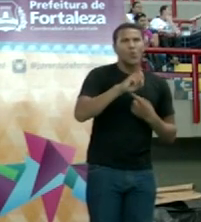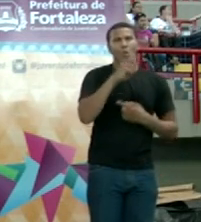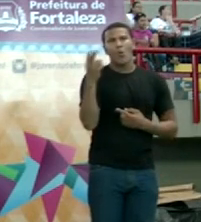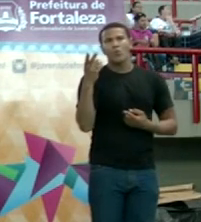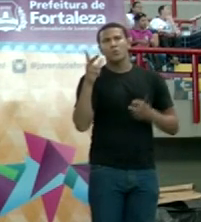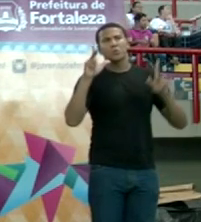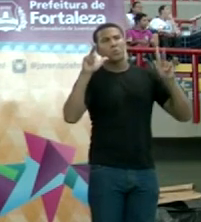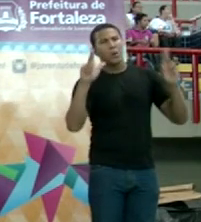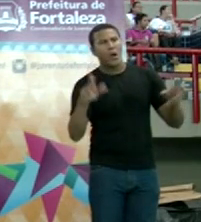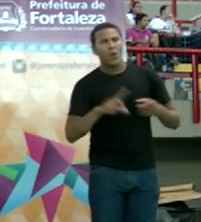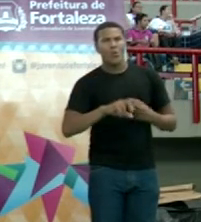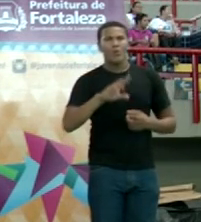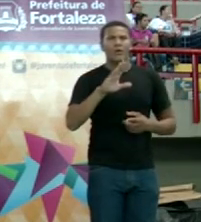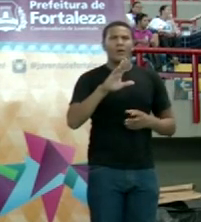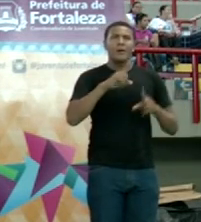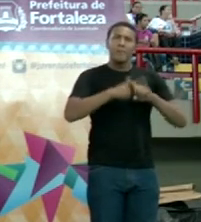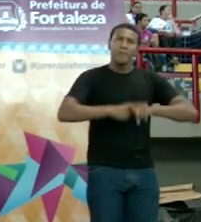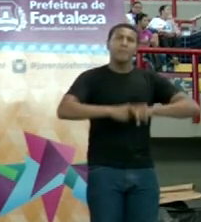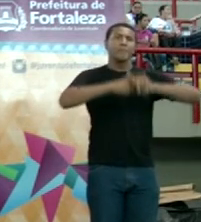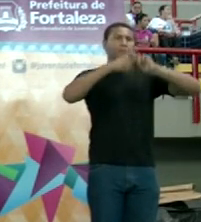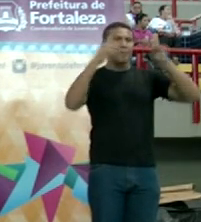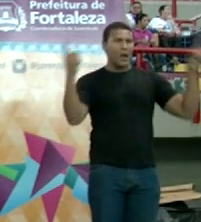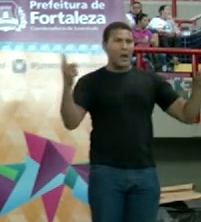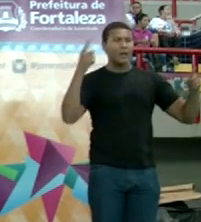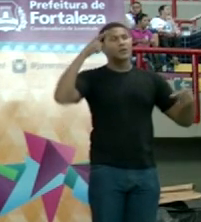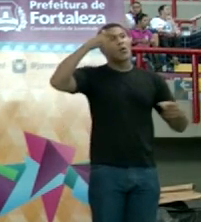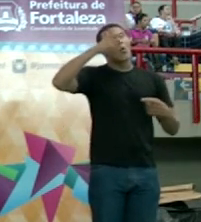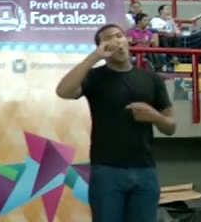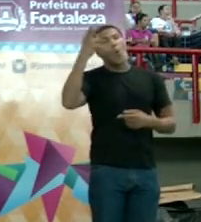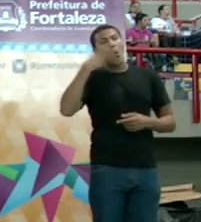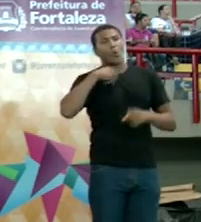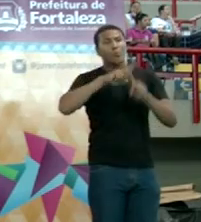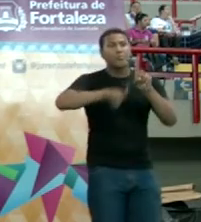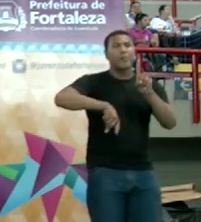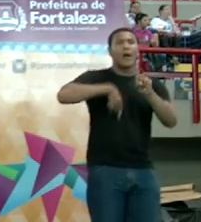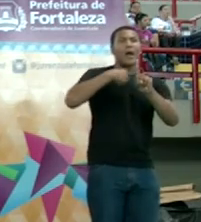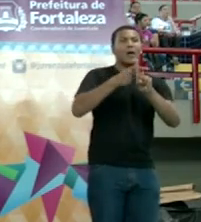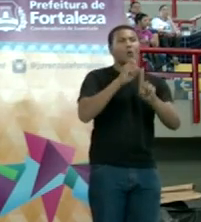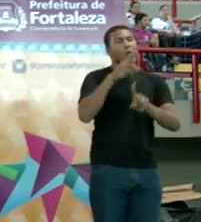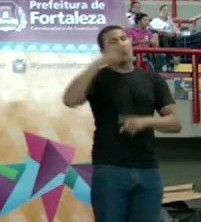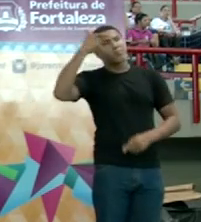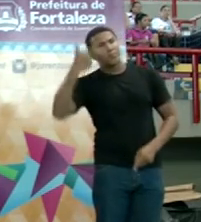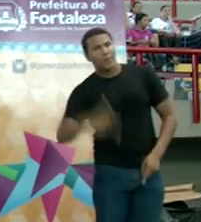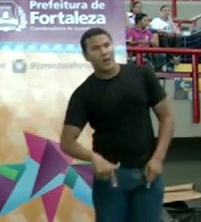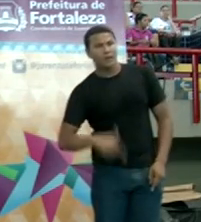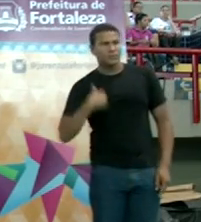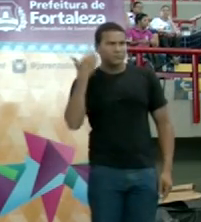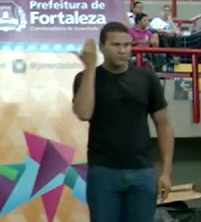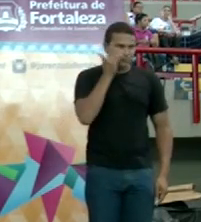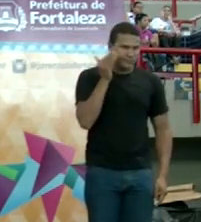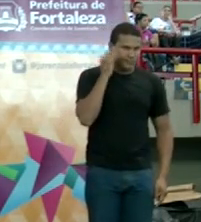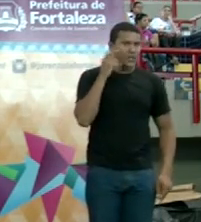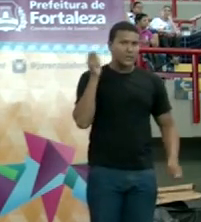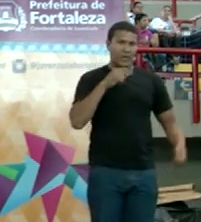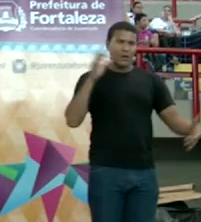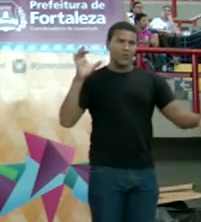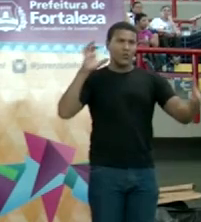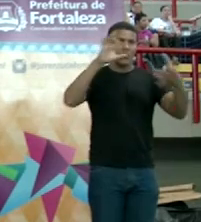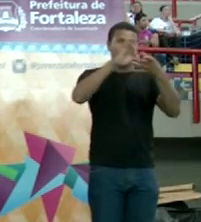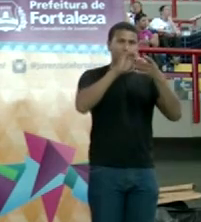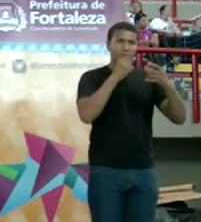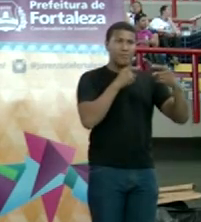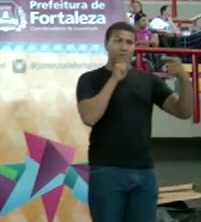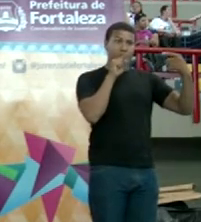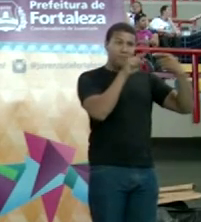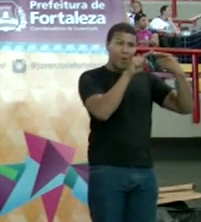igualmente. Tá? Além disso, é uma ideia de soma, de adição. Então eu posso usar conector depois de